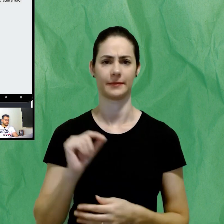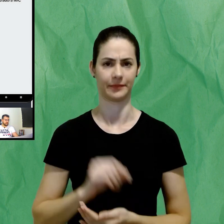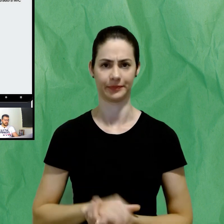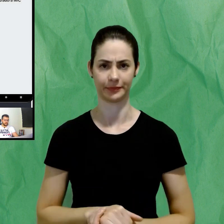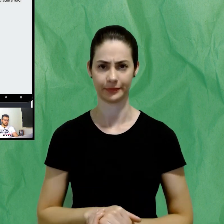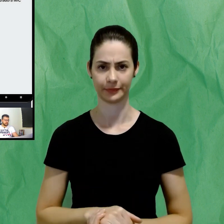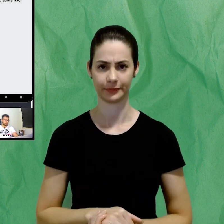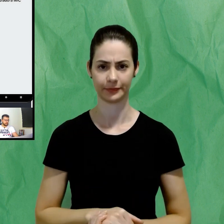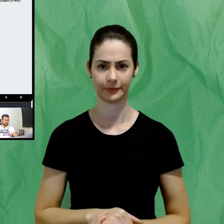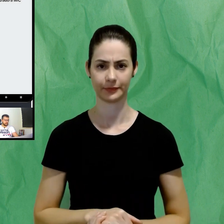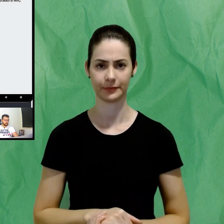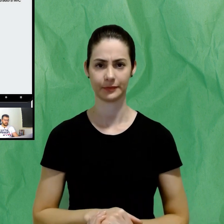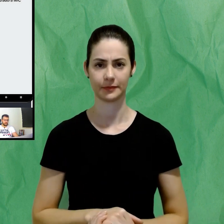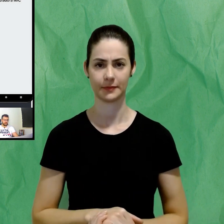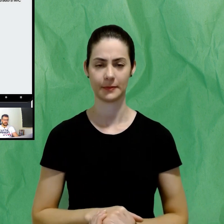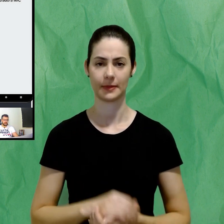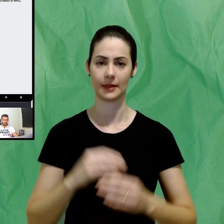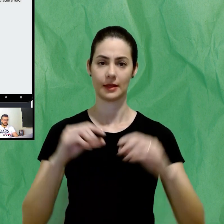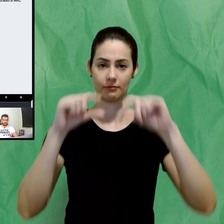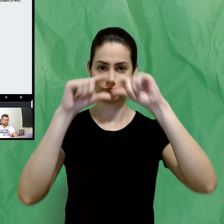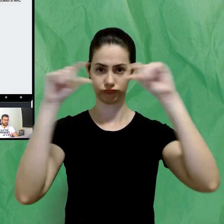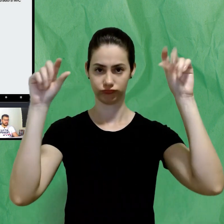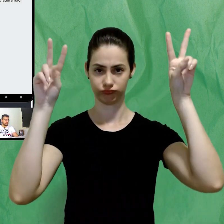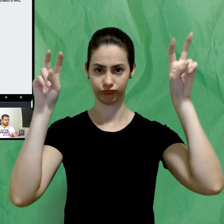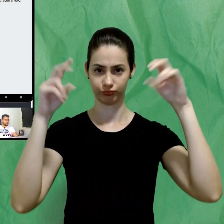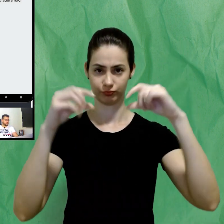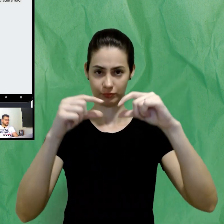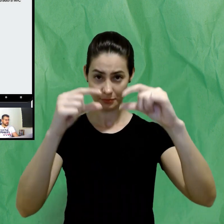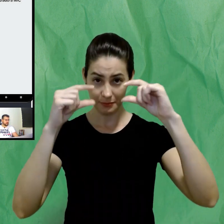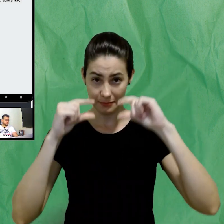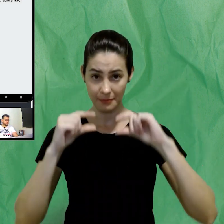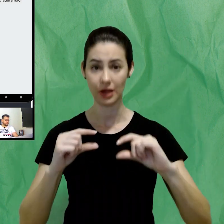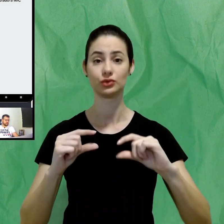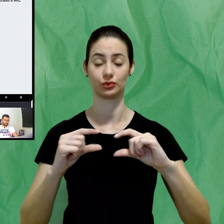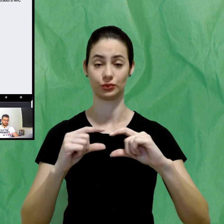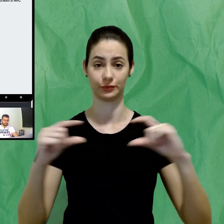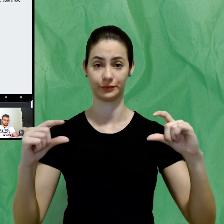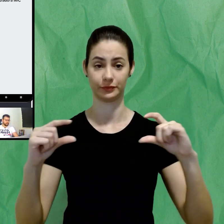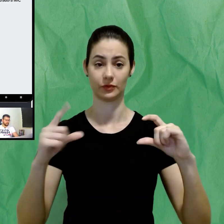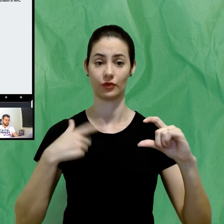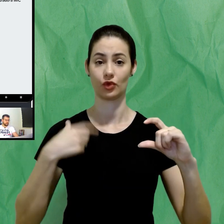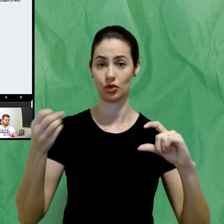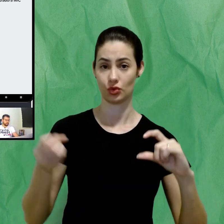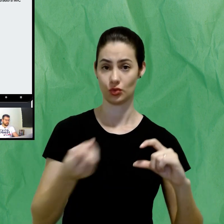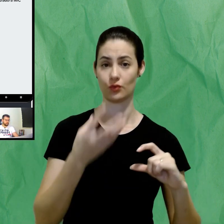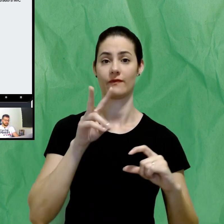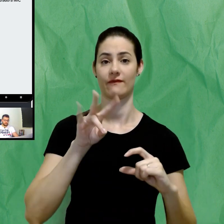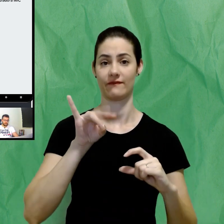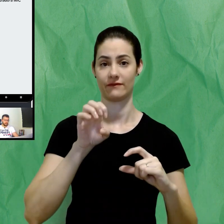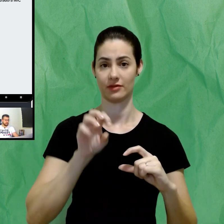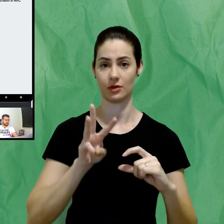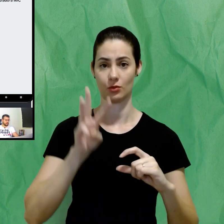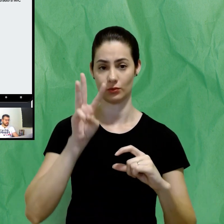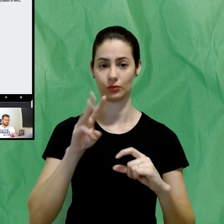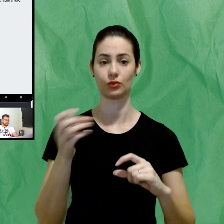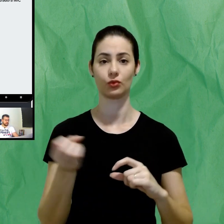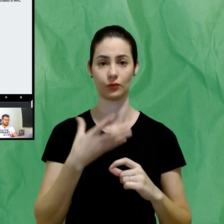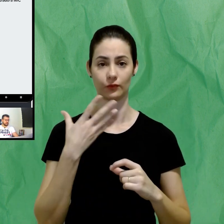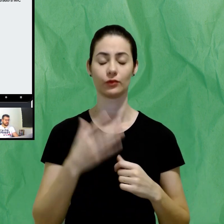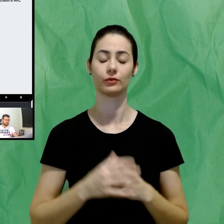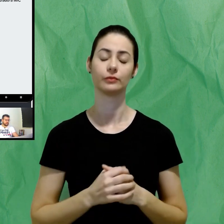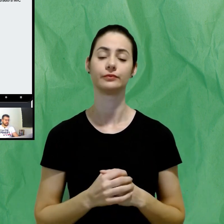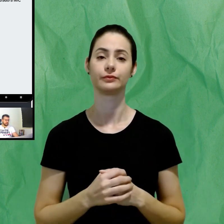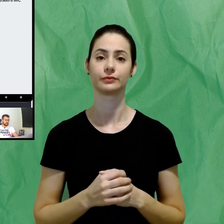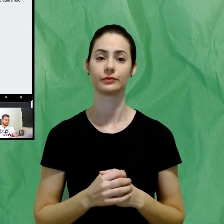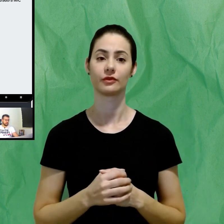Logo abaixo aqui do meu cabeçalho, que é o meu header, eu vou chamar uma nova view, tá? E eu já vou